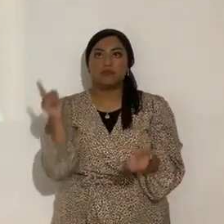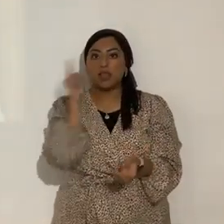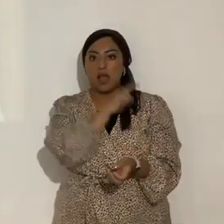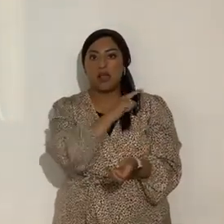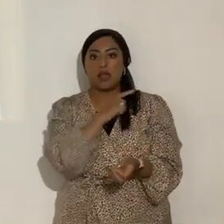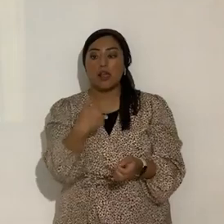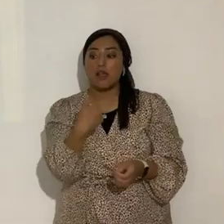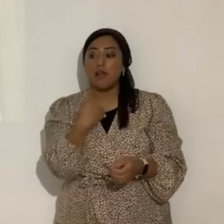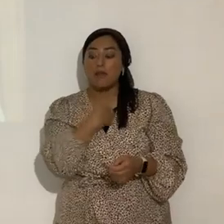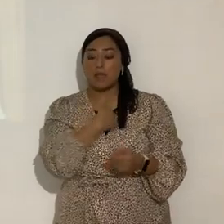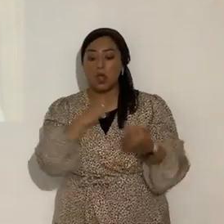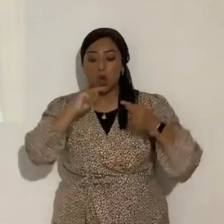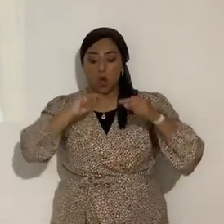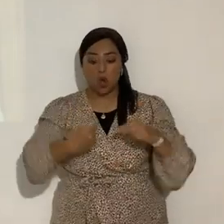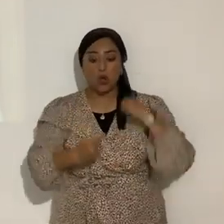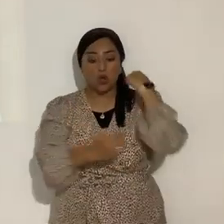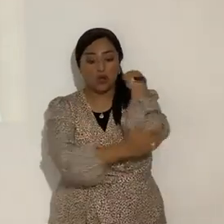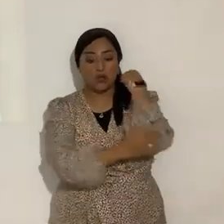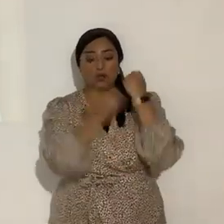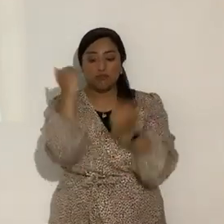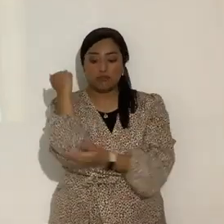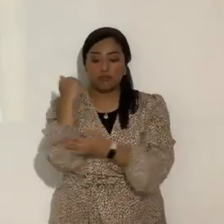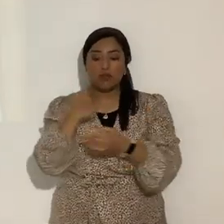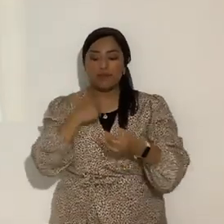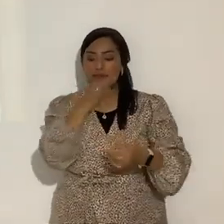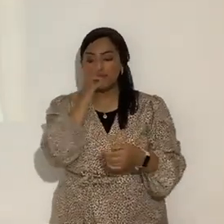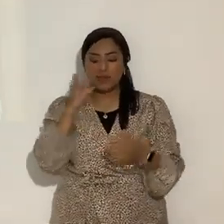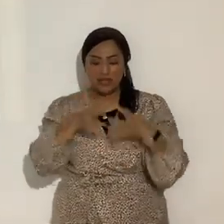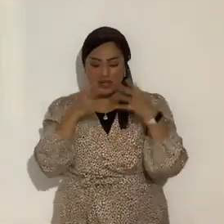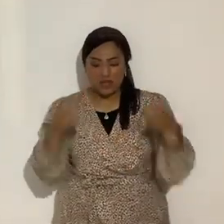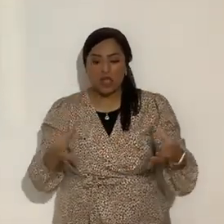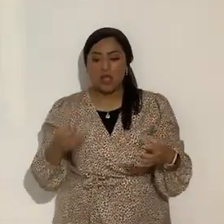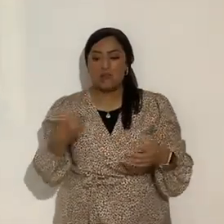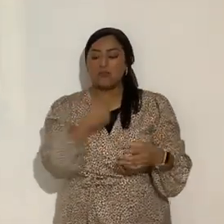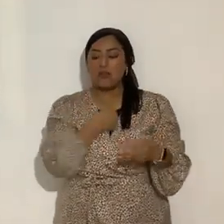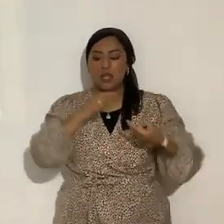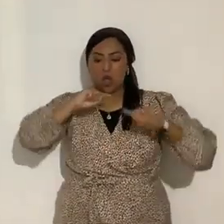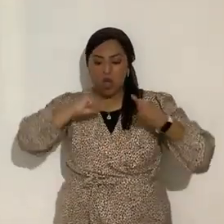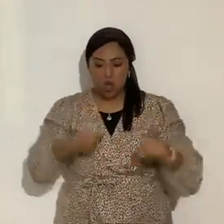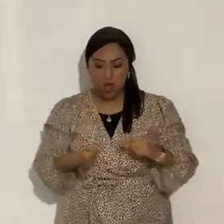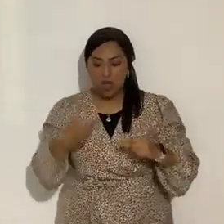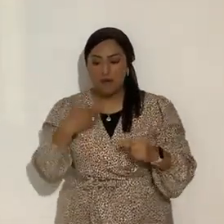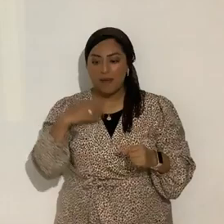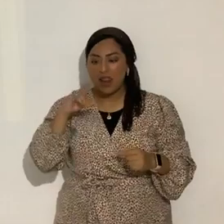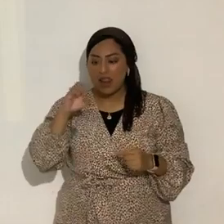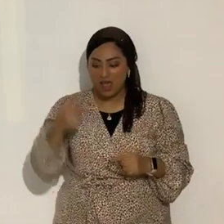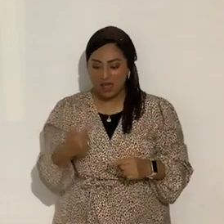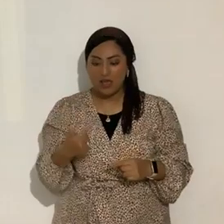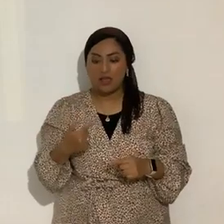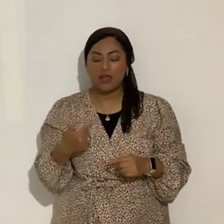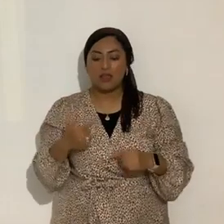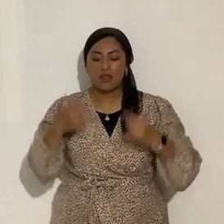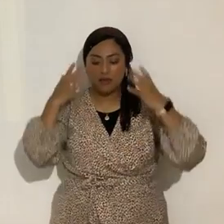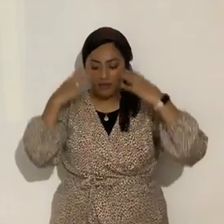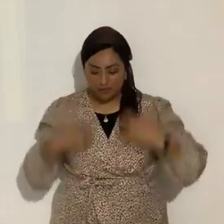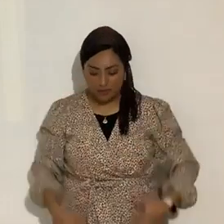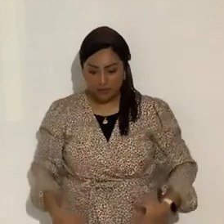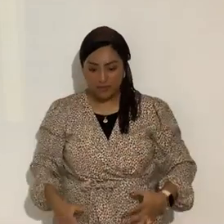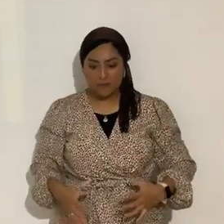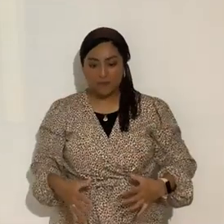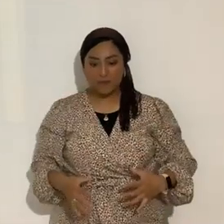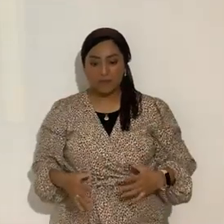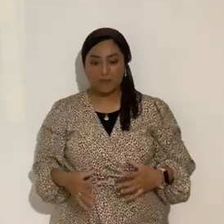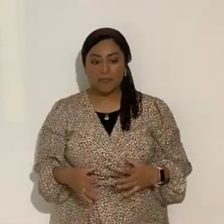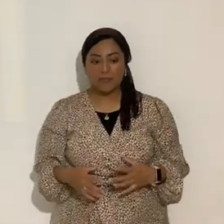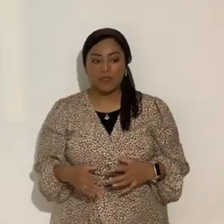en las rodillas, o aquí, así, o ayuno mucho, o hago mucho rezo, ¿sí? Pero lo están